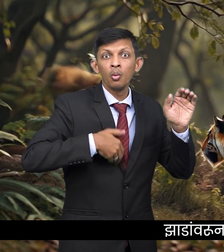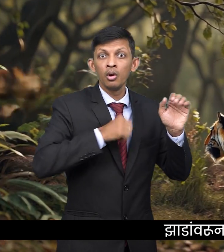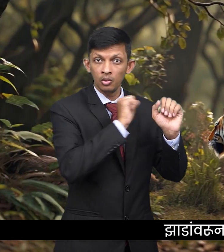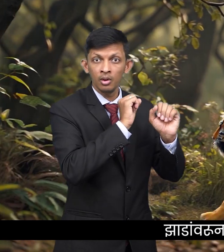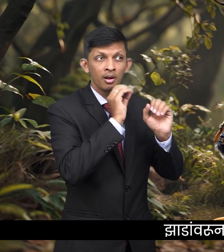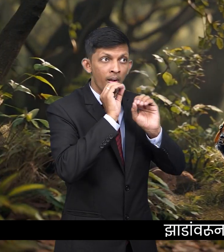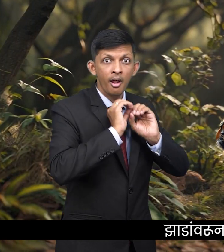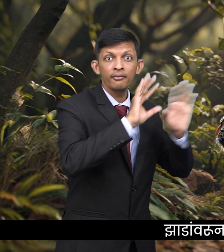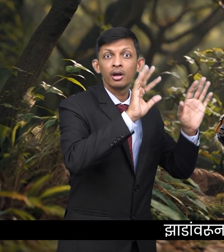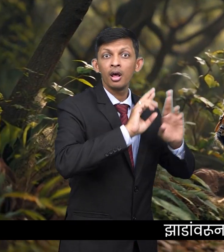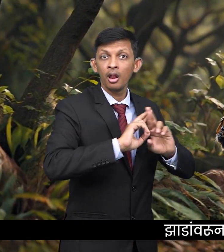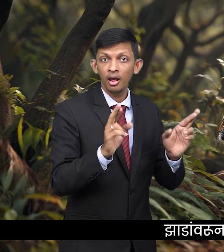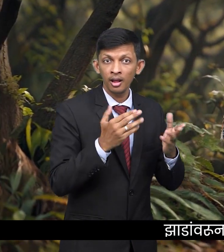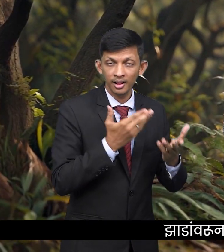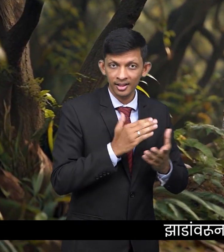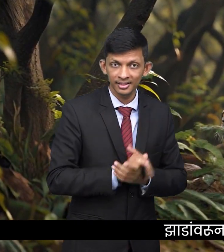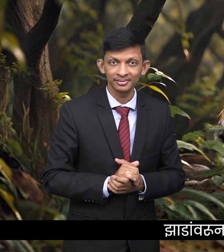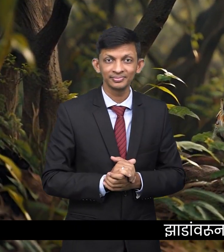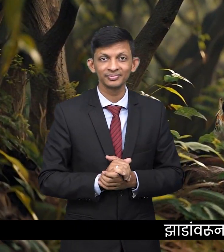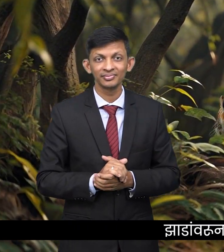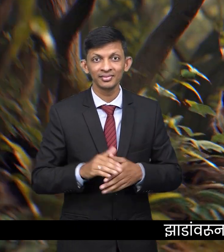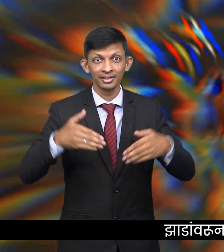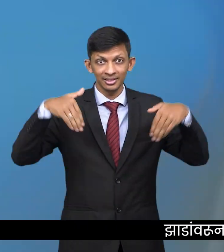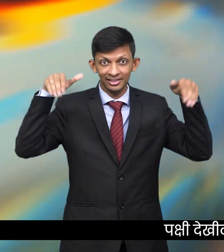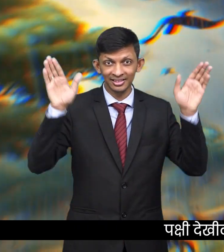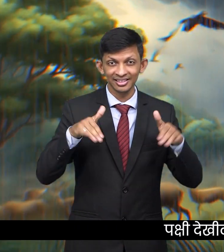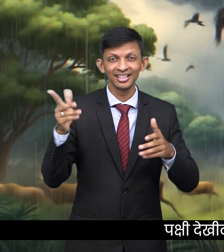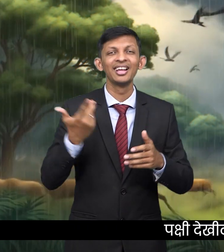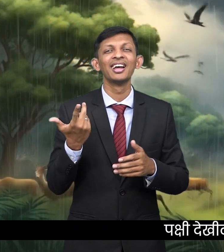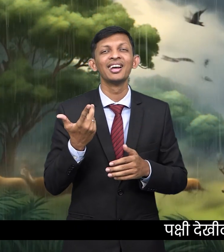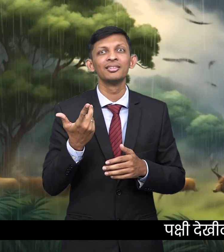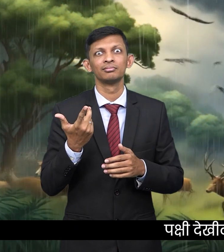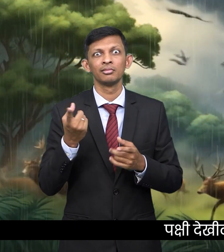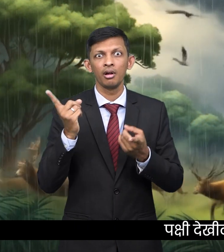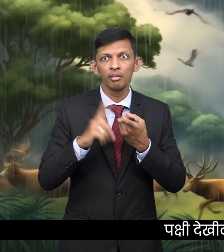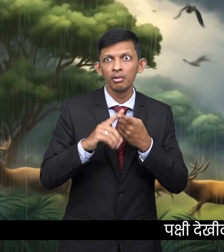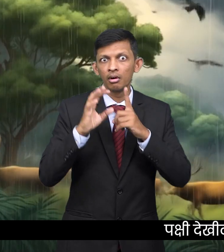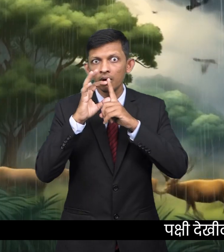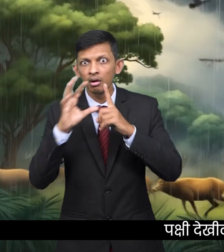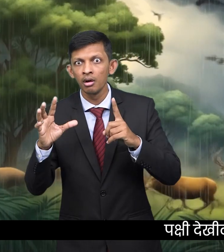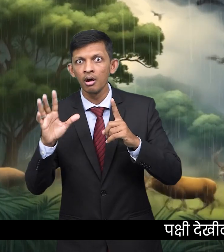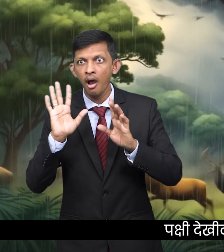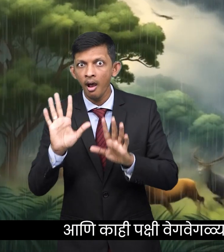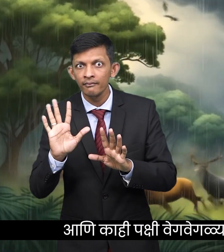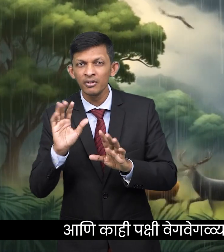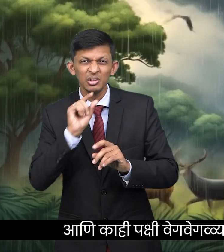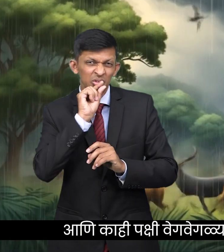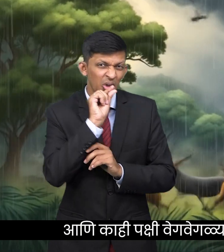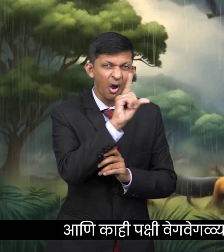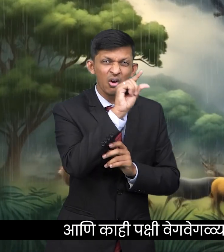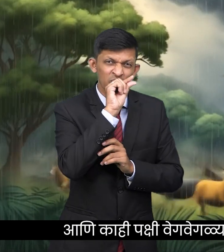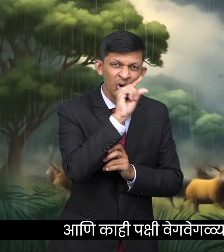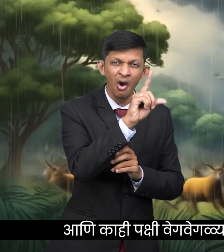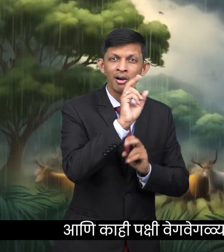झाडांवरून विशेष आवाज काढतात. पक्षी देखील धोक्याचा इशारा देतात आणि